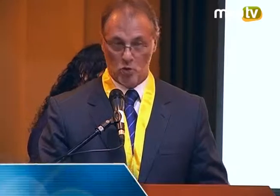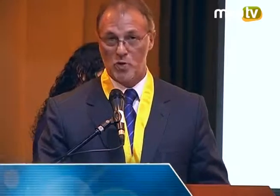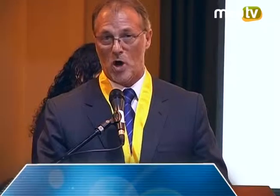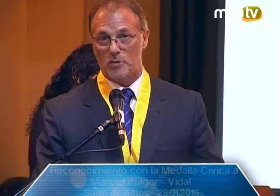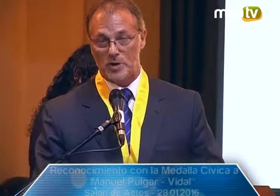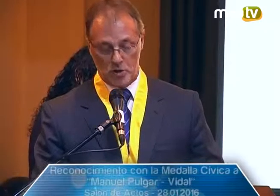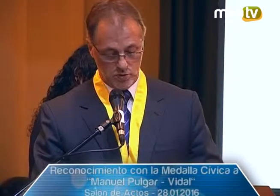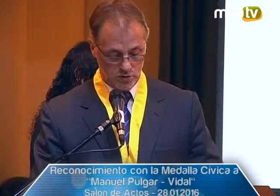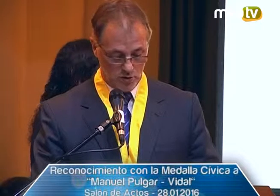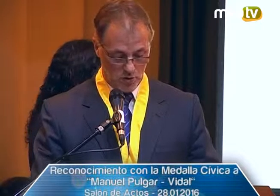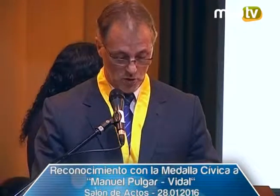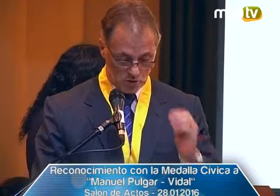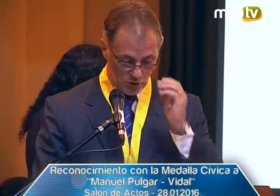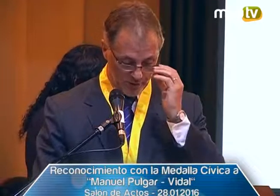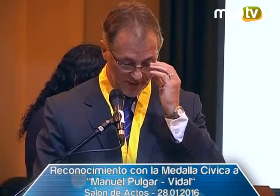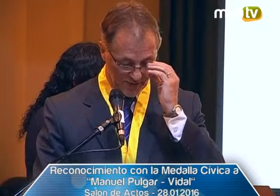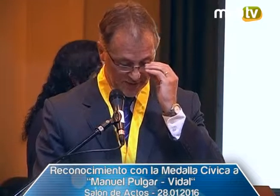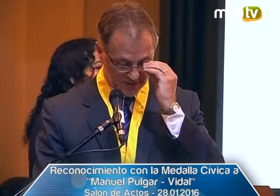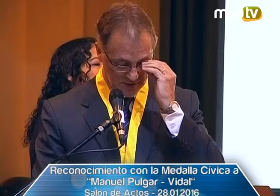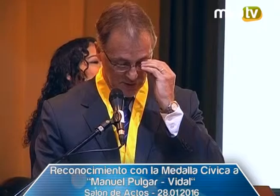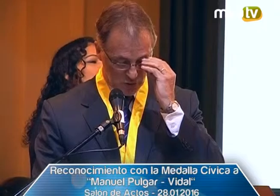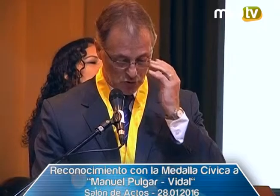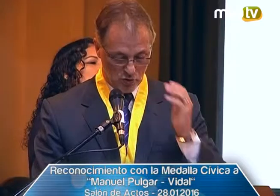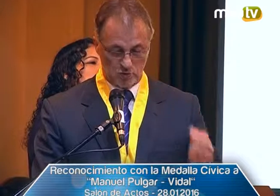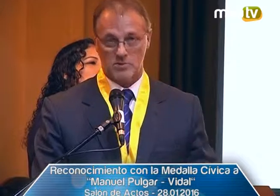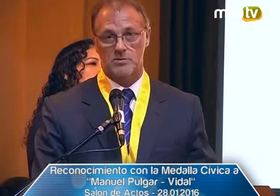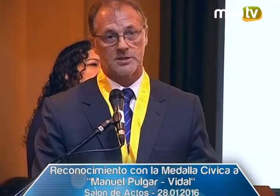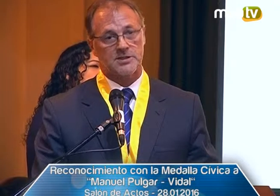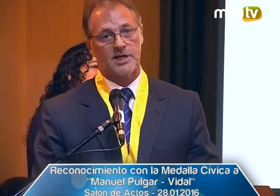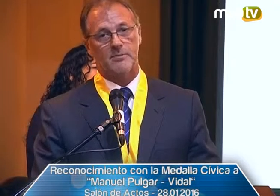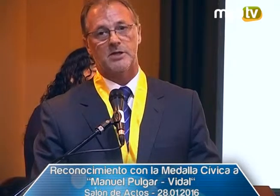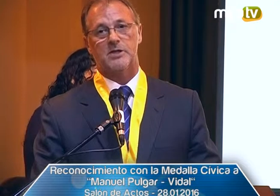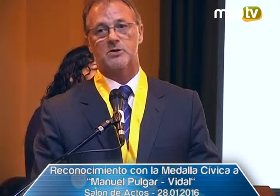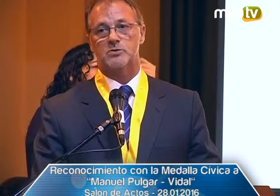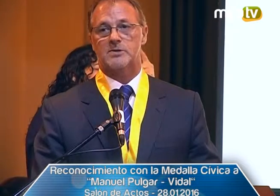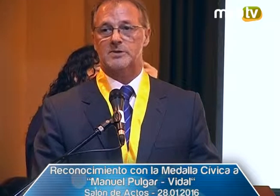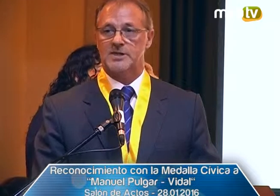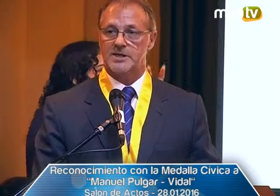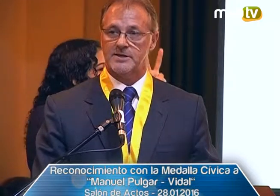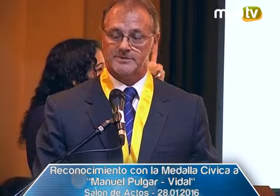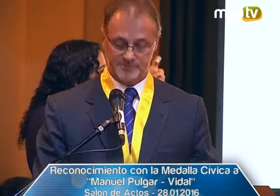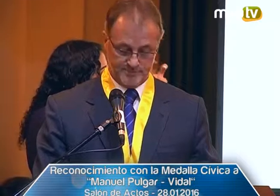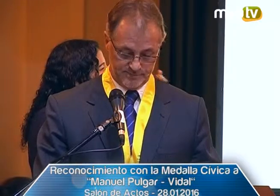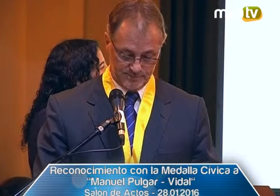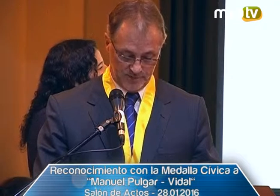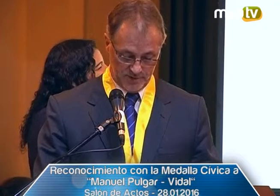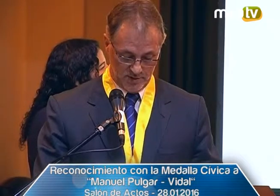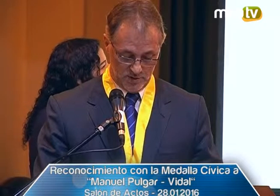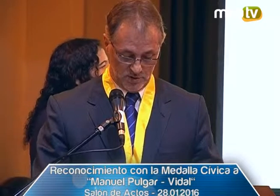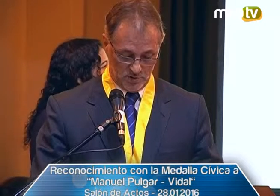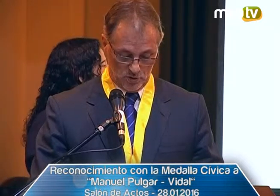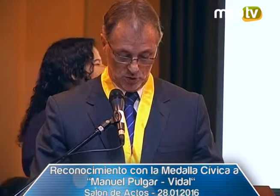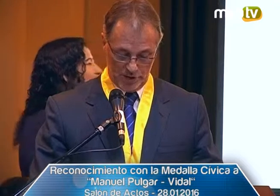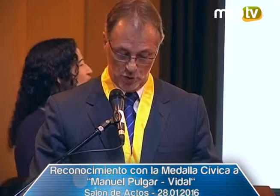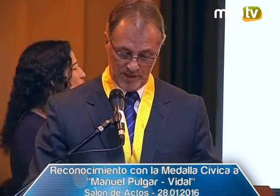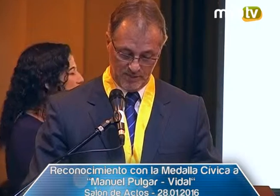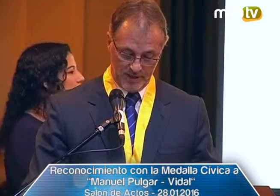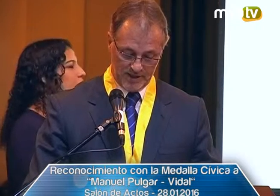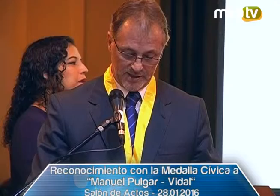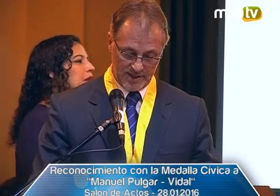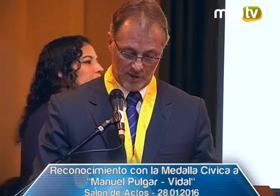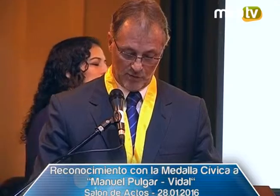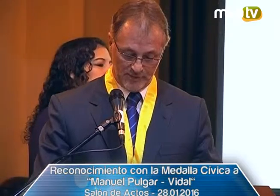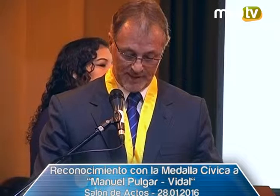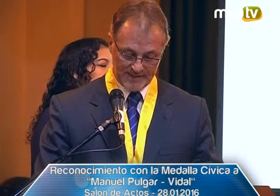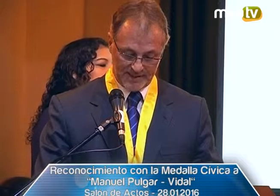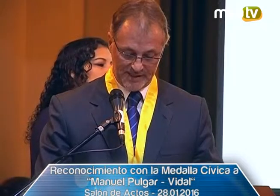formarnos una opinión sobre temas que no son necesariamente de nuestra especialidad. Nos ayudan también